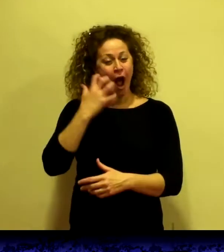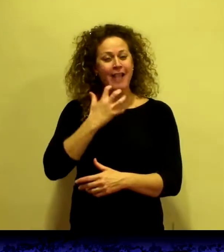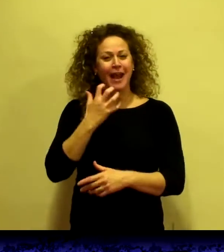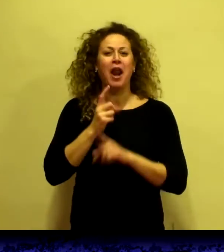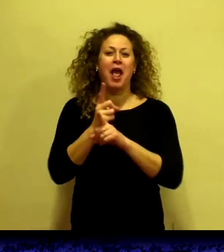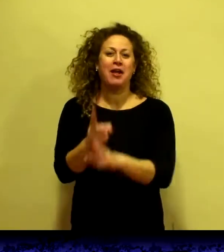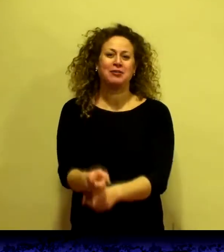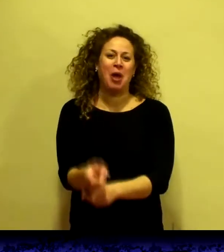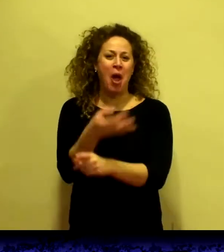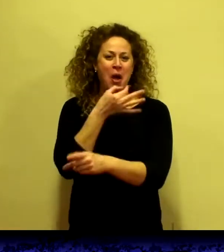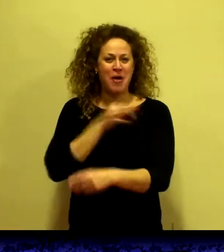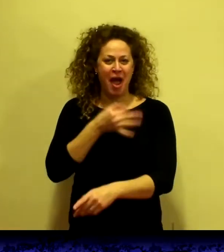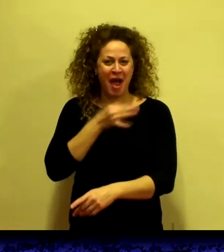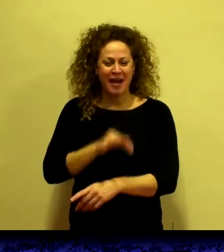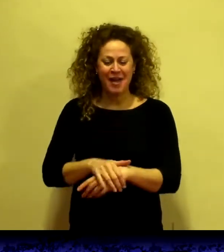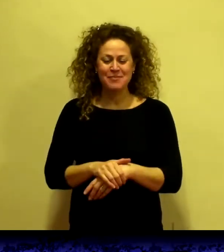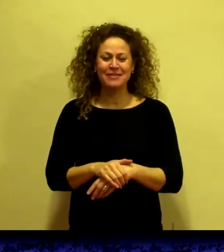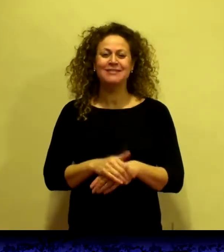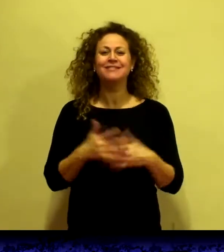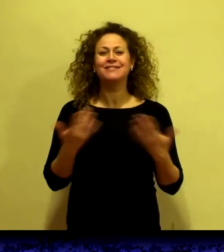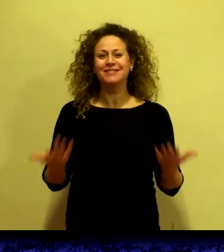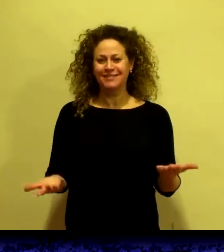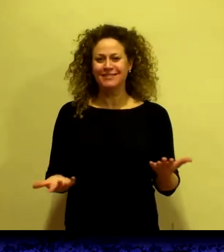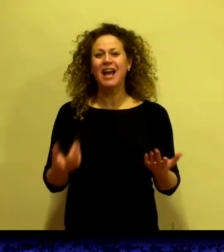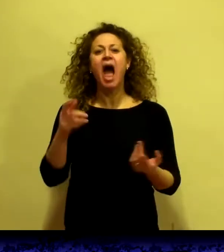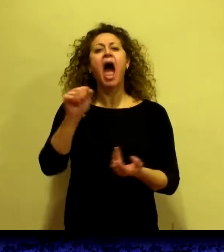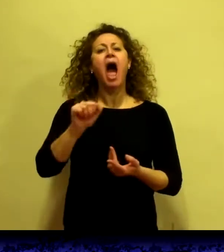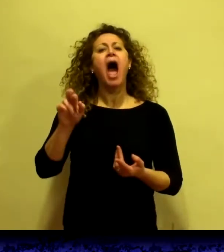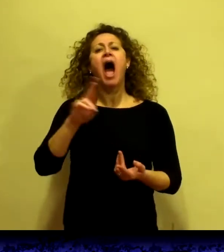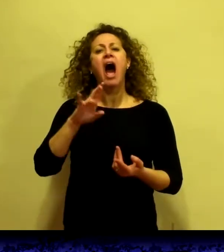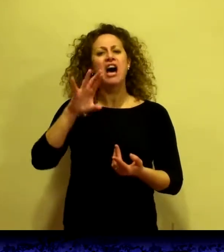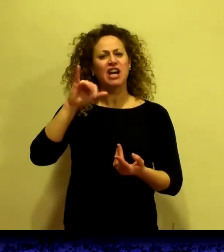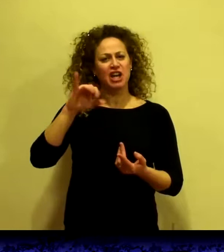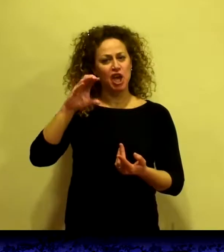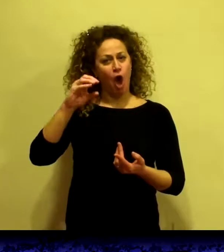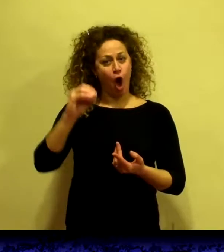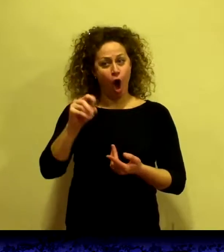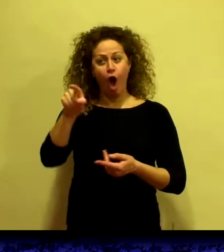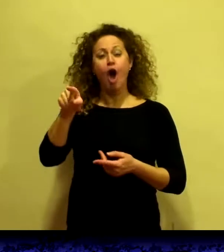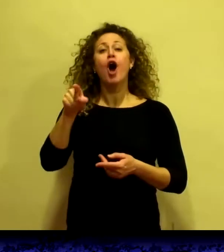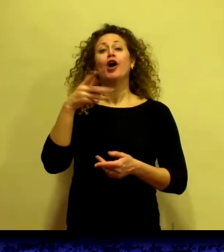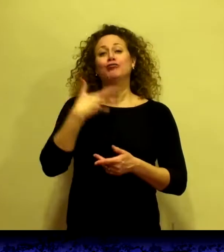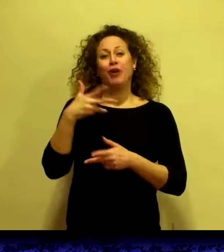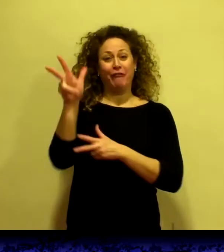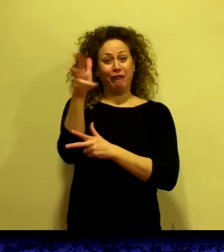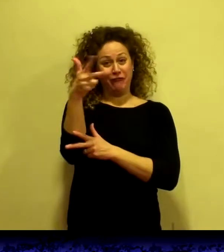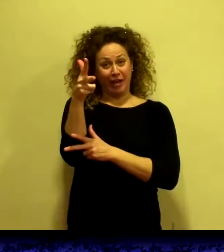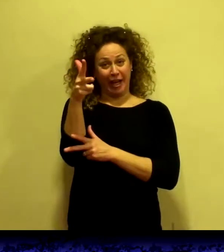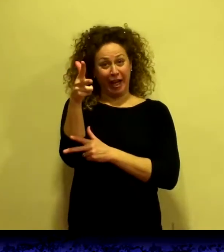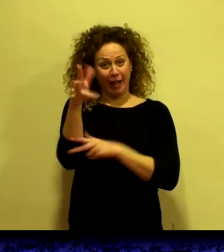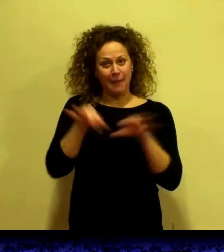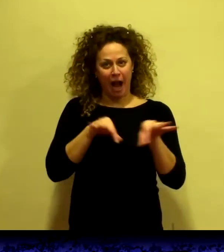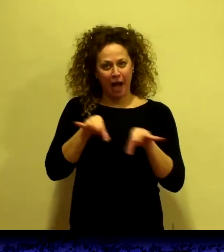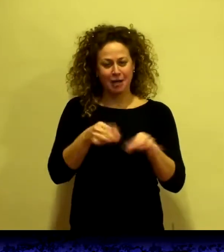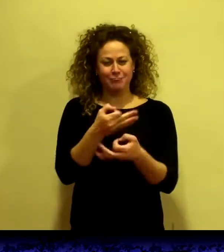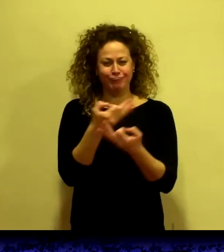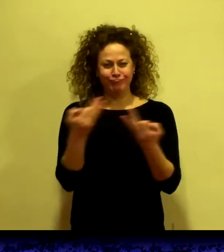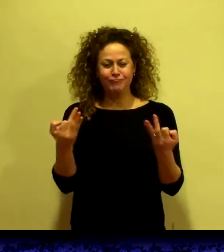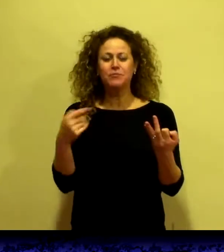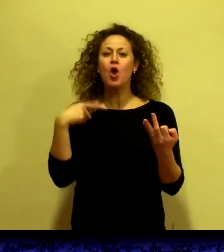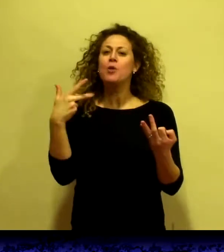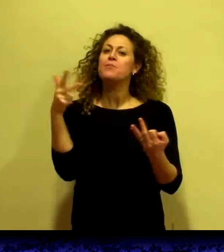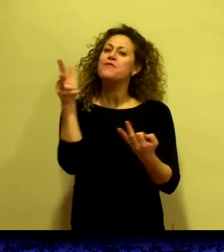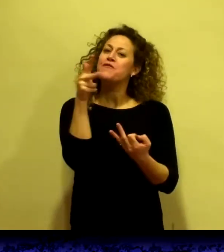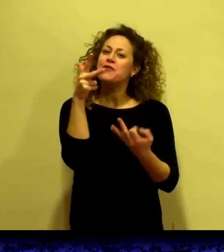poi... C'è Ario che riprende il bis. Ario filma un filmato, chiaramente, che vedrete